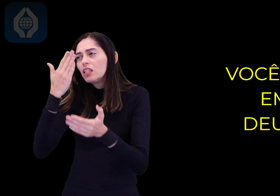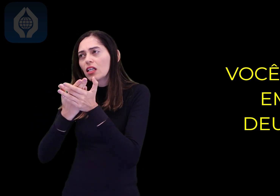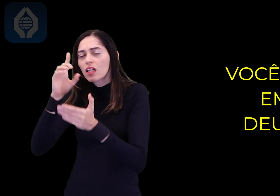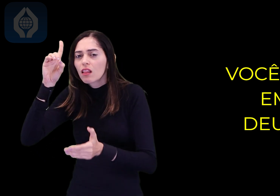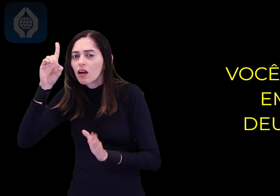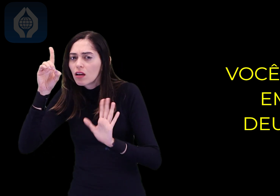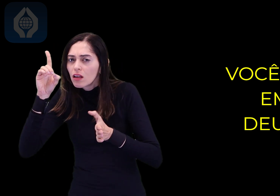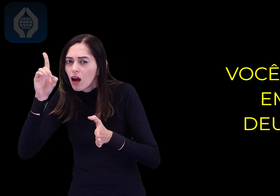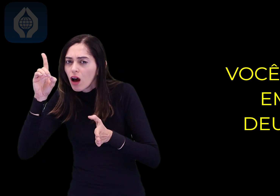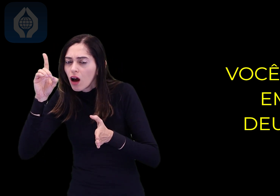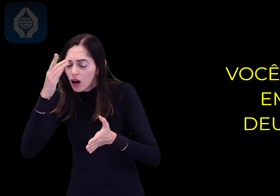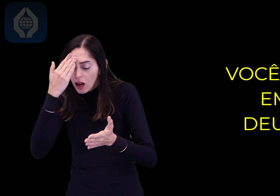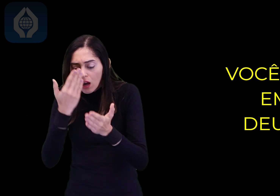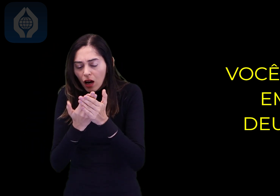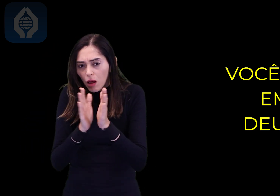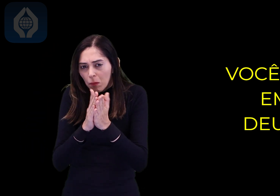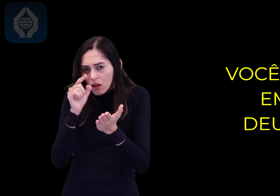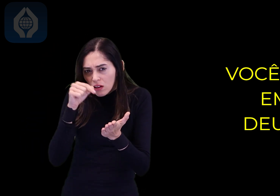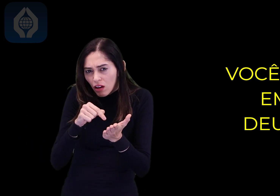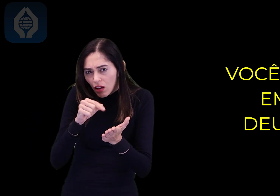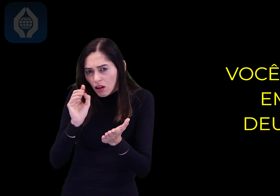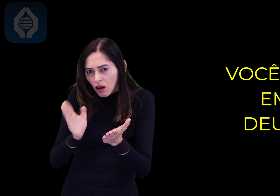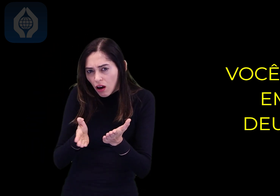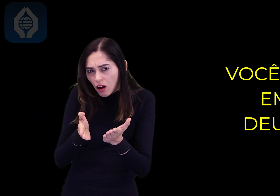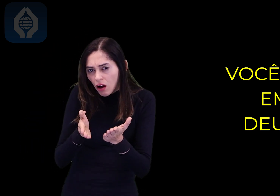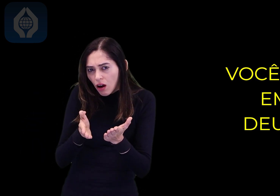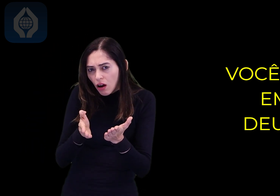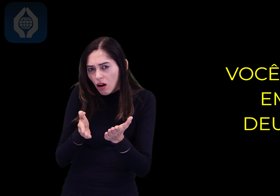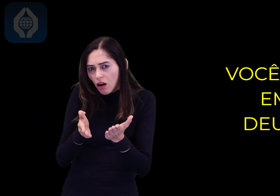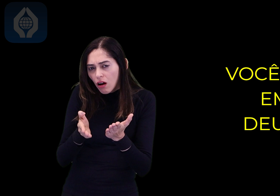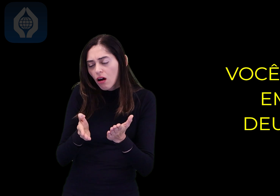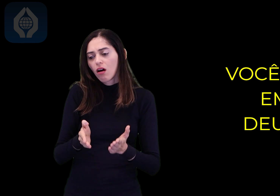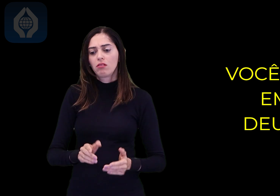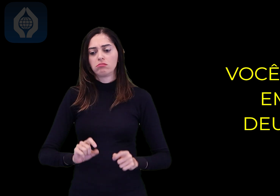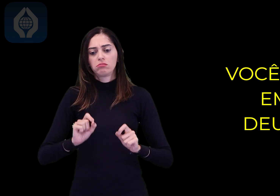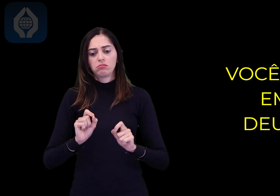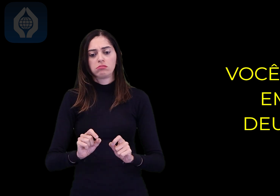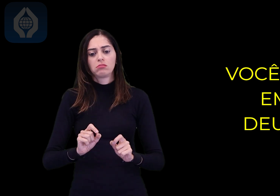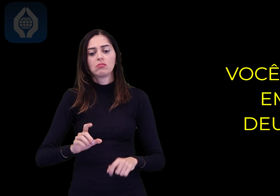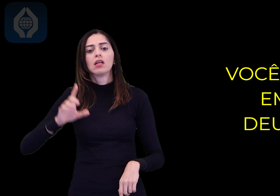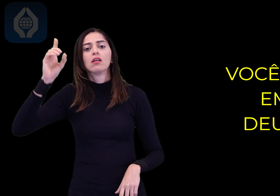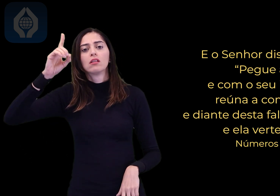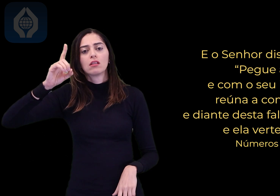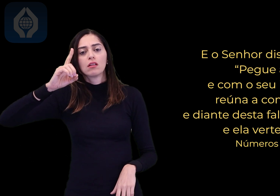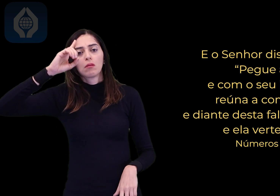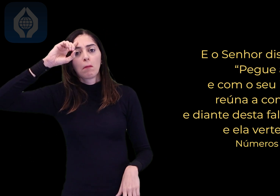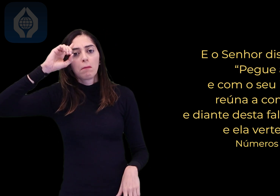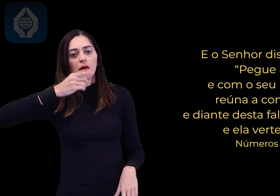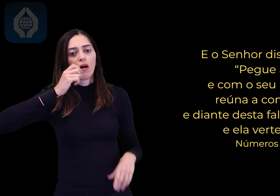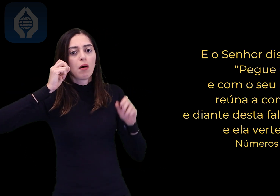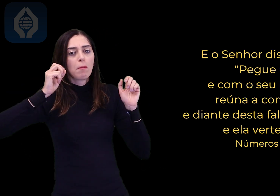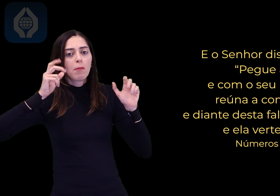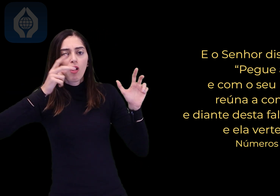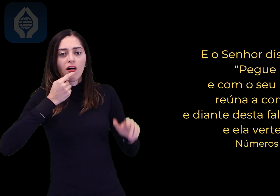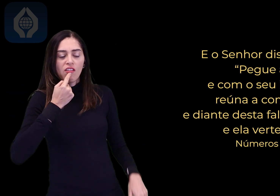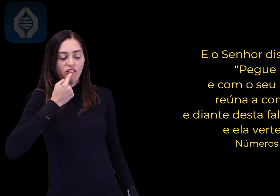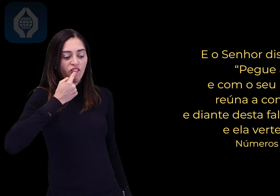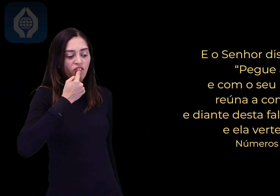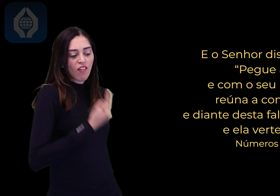conceito de Deus. Você crê em Deus? Você crê em sua palavra? H. Deus mandou Moisés falar